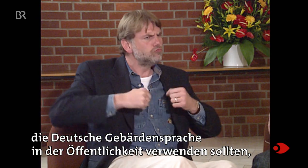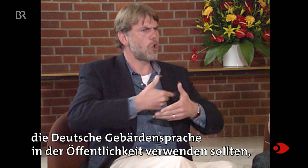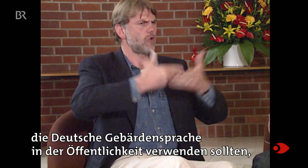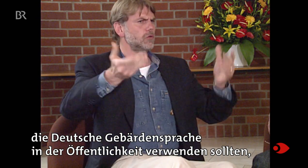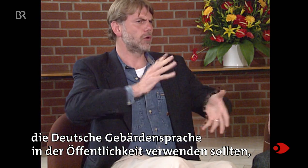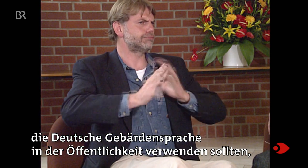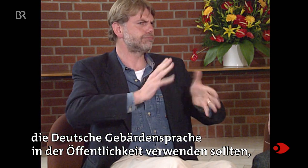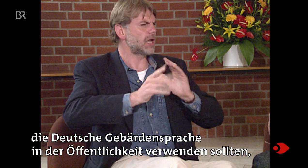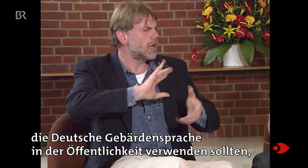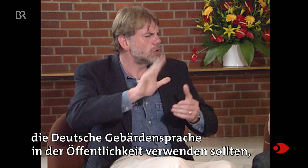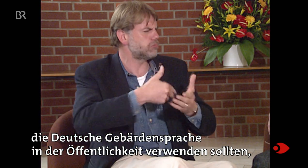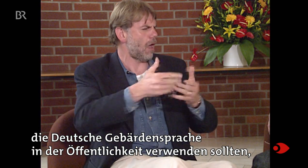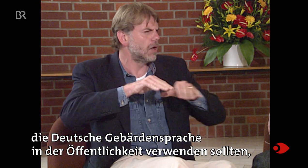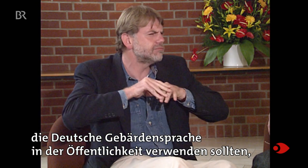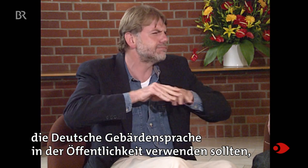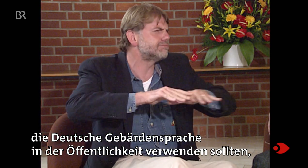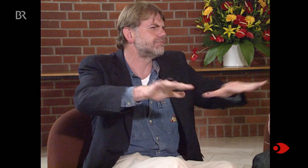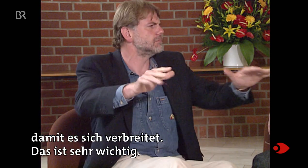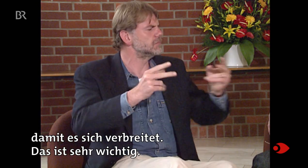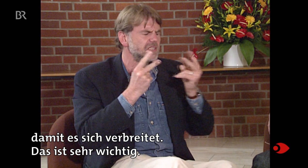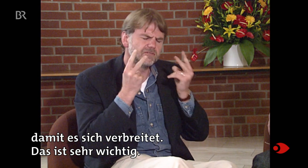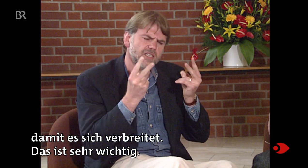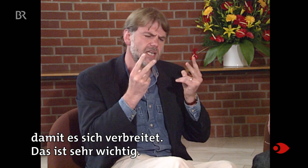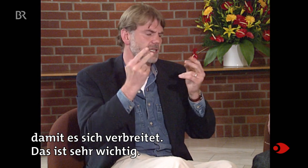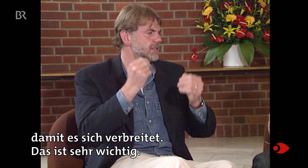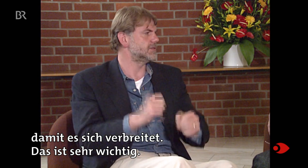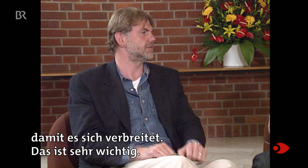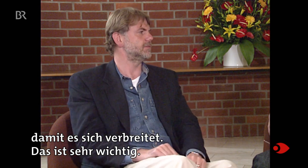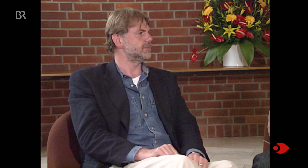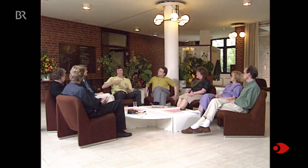Gebärdensprache in der Öffentlichkeit verwenden sollten, damit sie sich verbreitet. Das ist sehr wichtig.